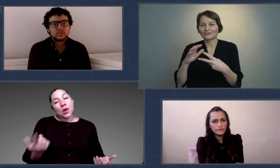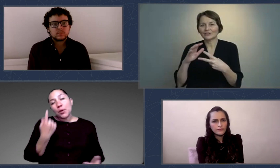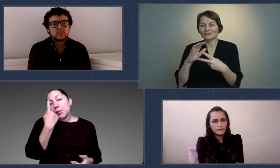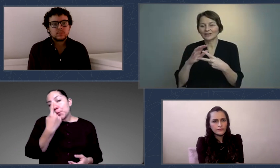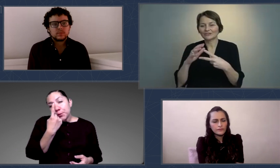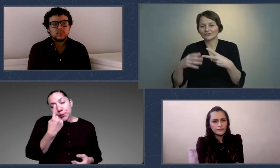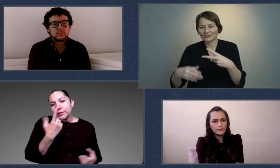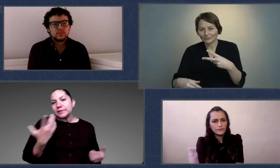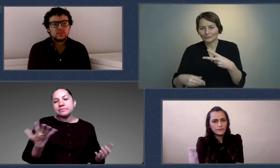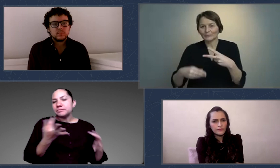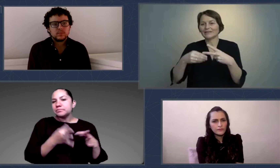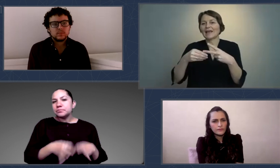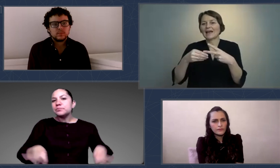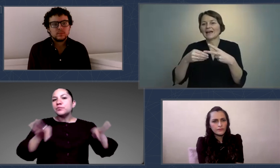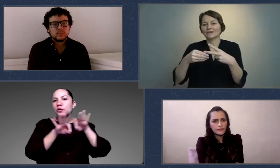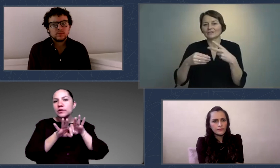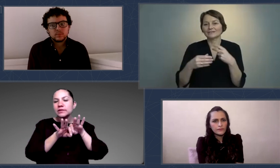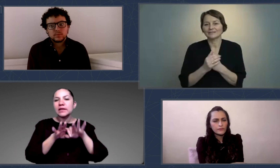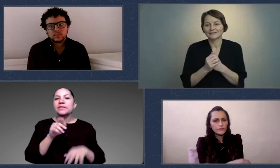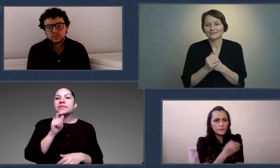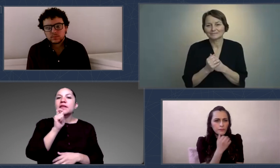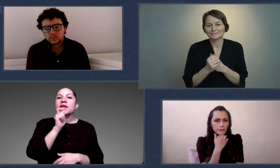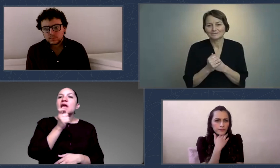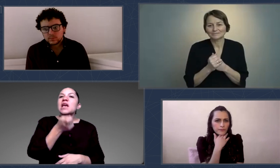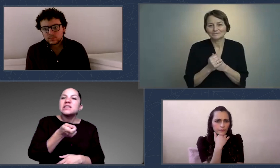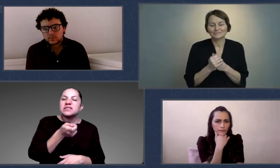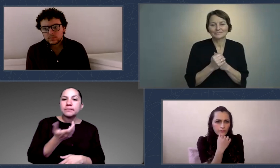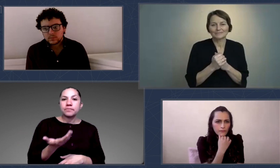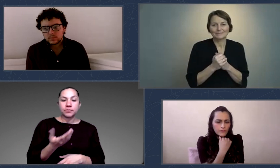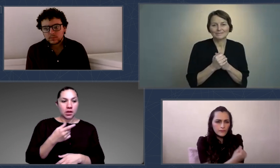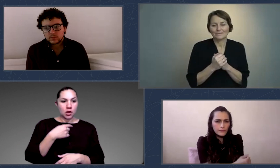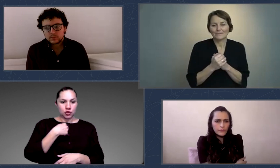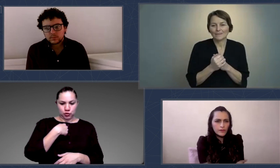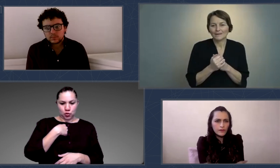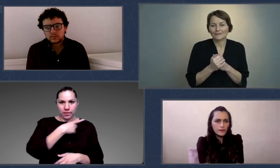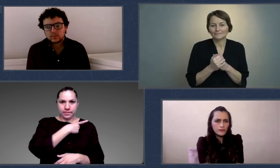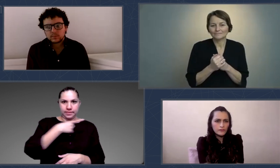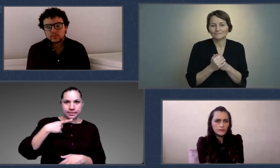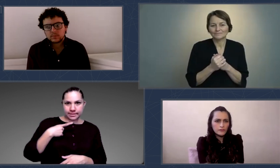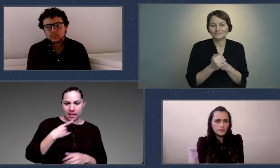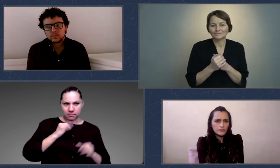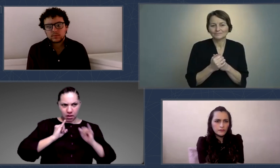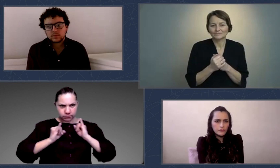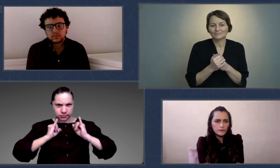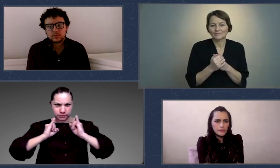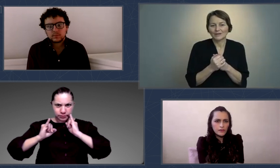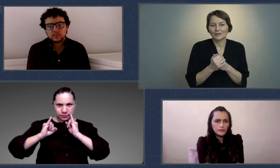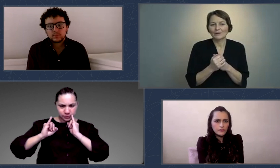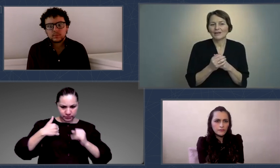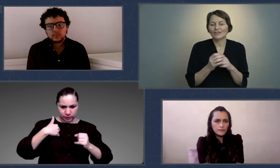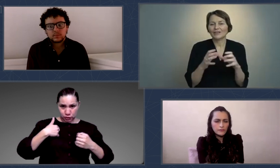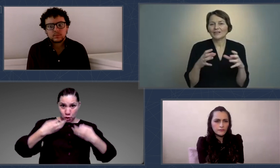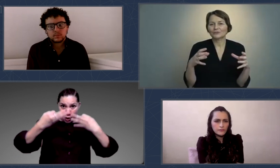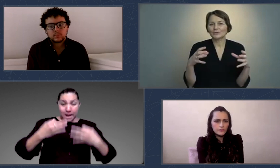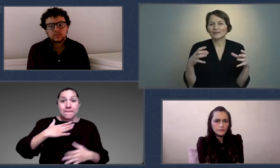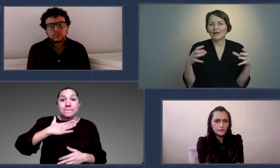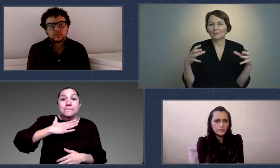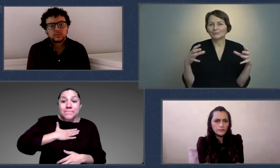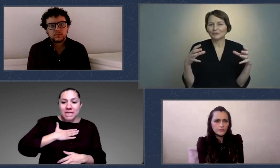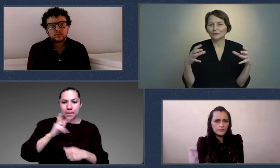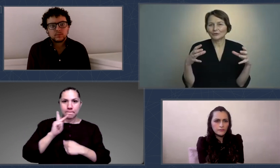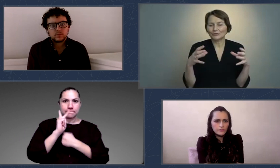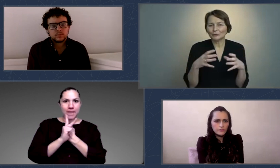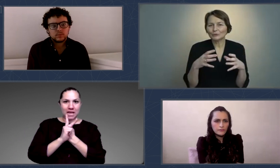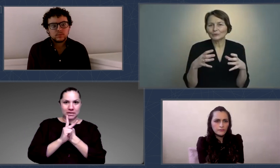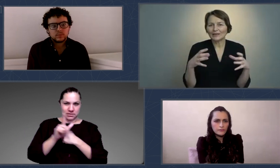tu, o, es que tengas una calificación como intérprete de señas, de tu lengua de señas